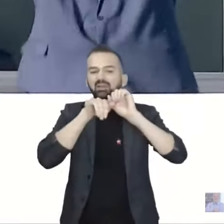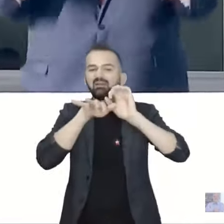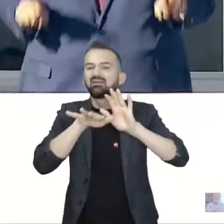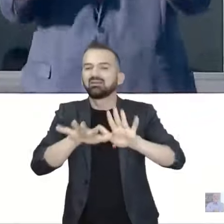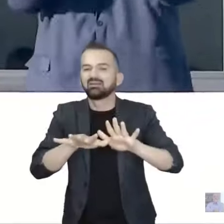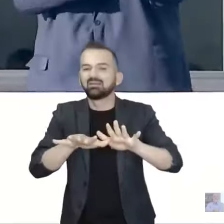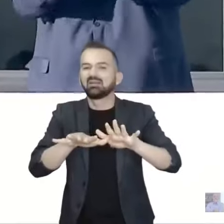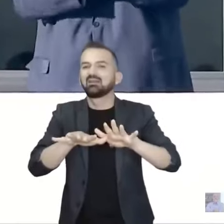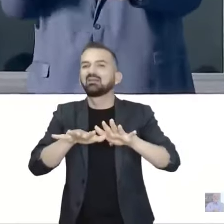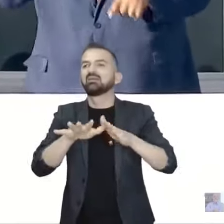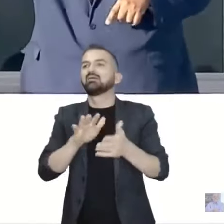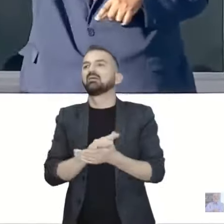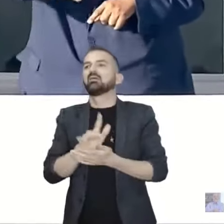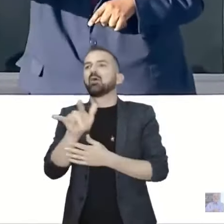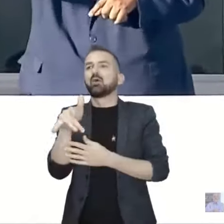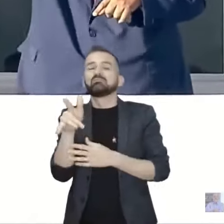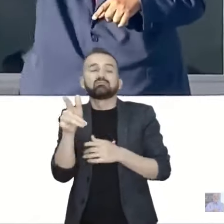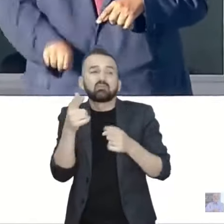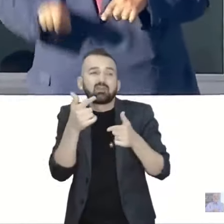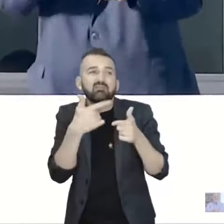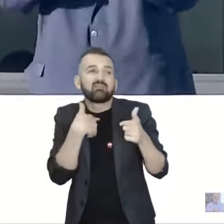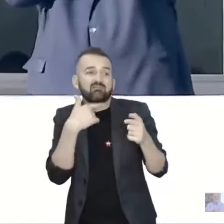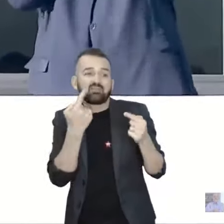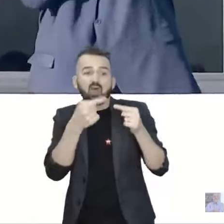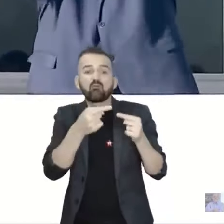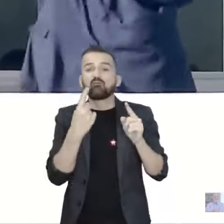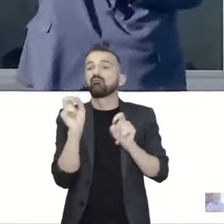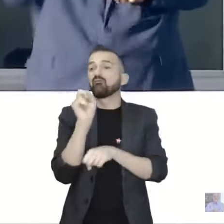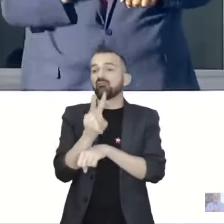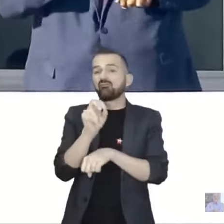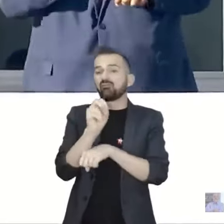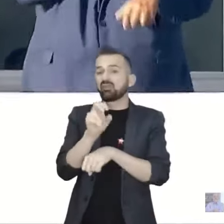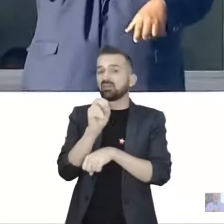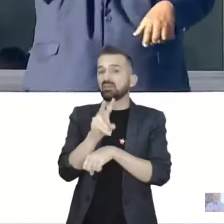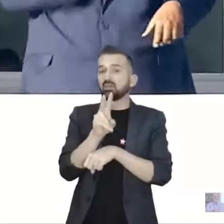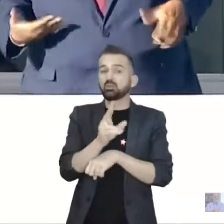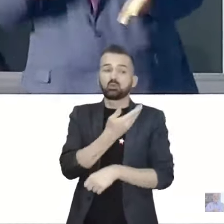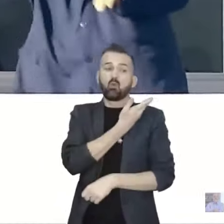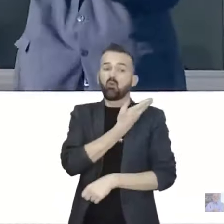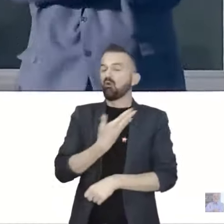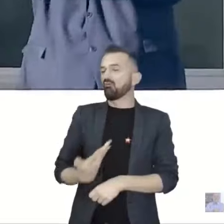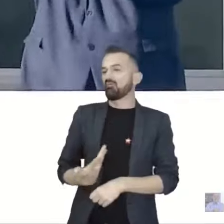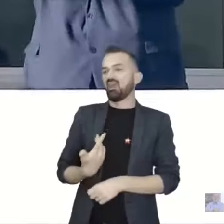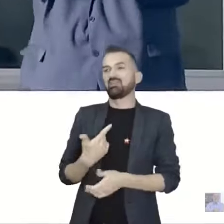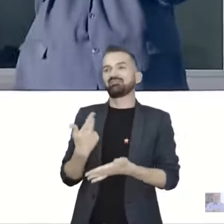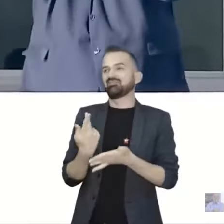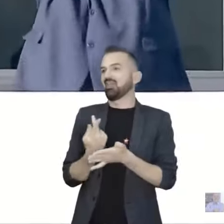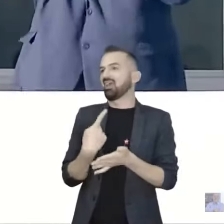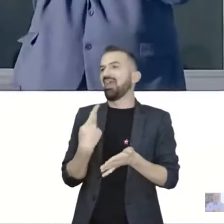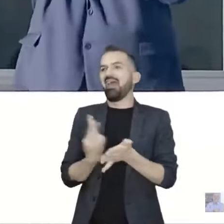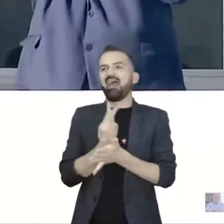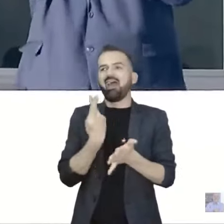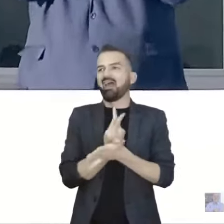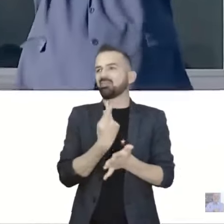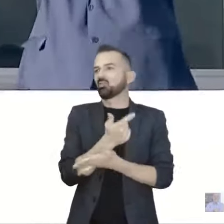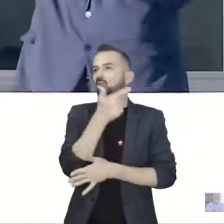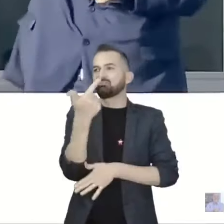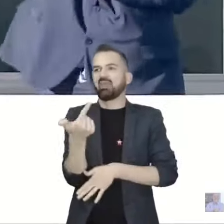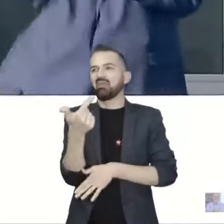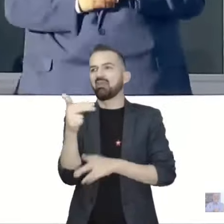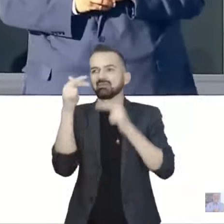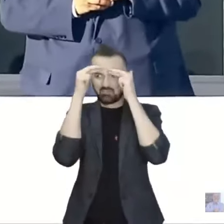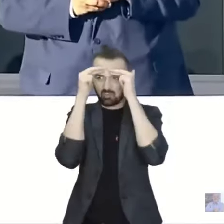tempo um vírus letal e um governo irresponsável e desumano. Nos nossos